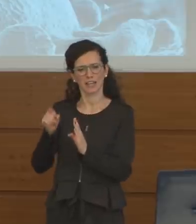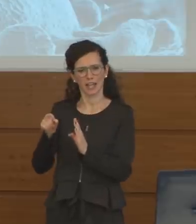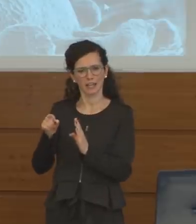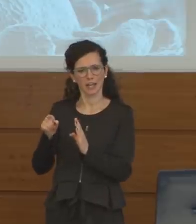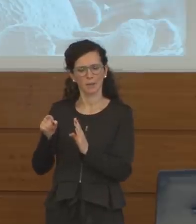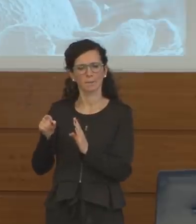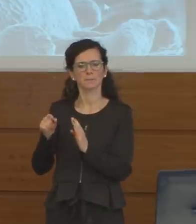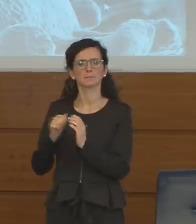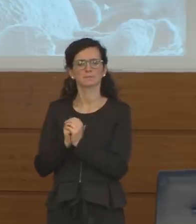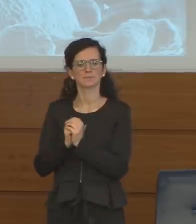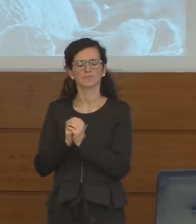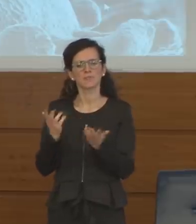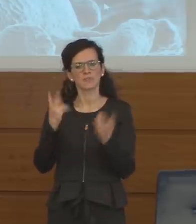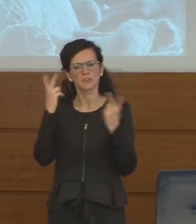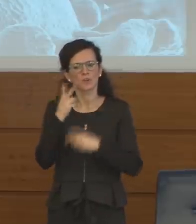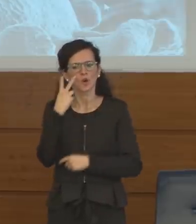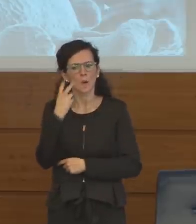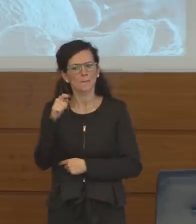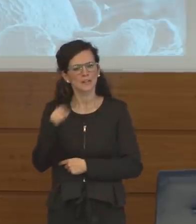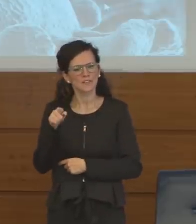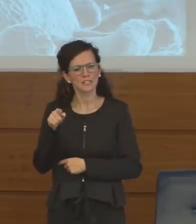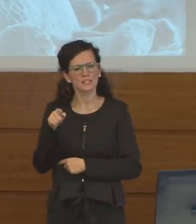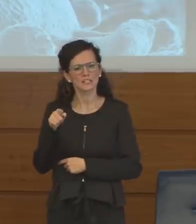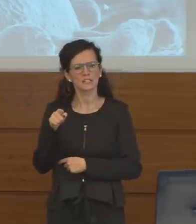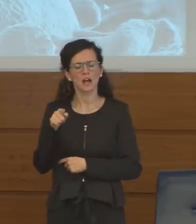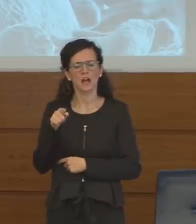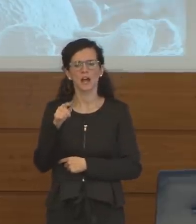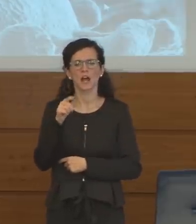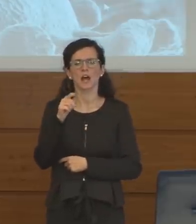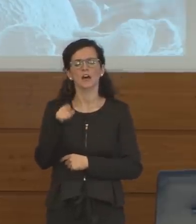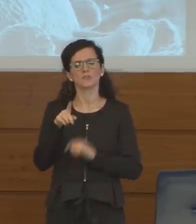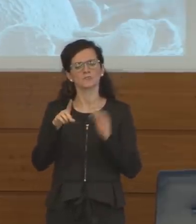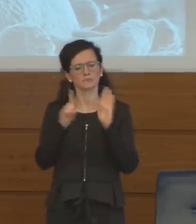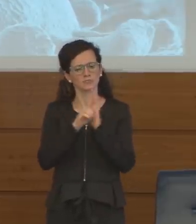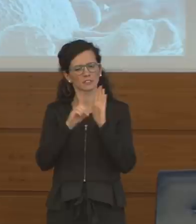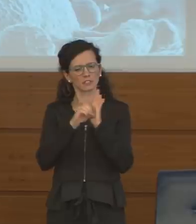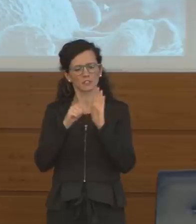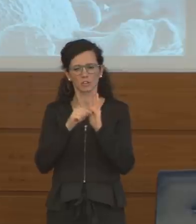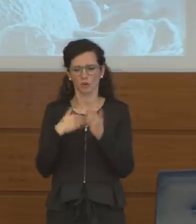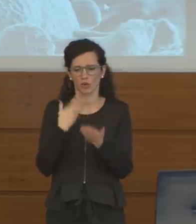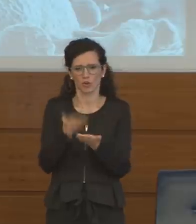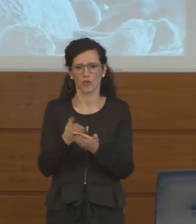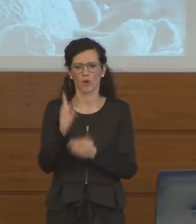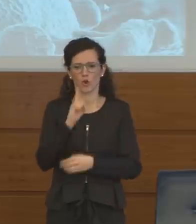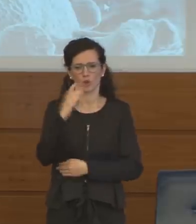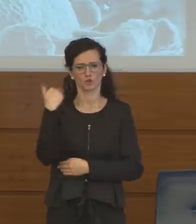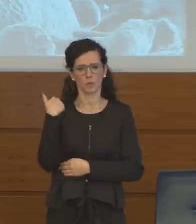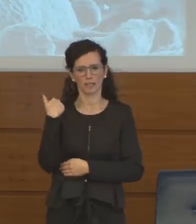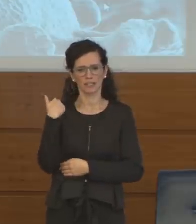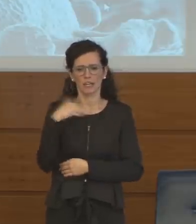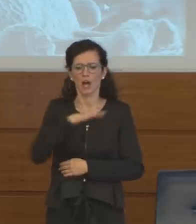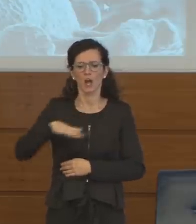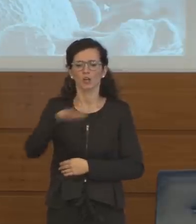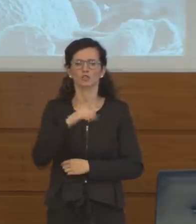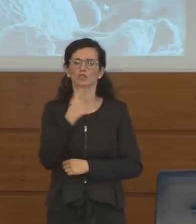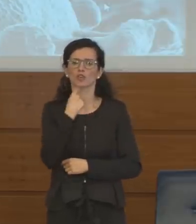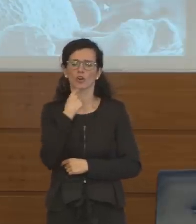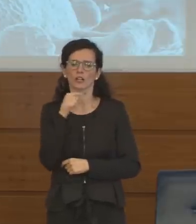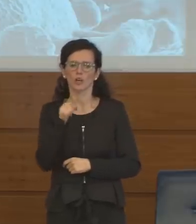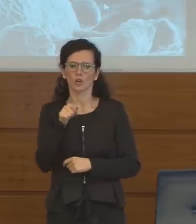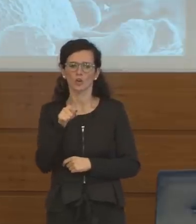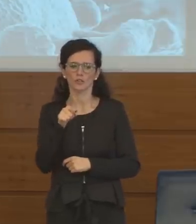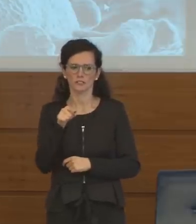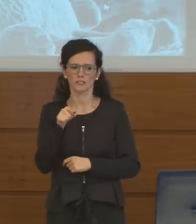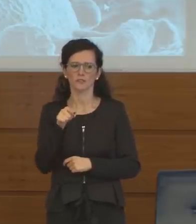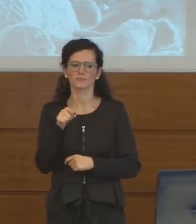attiva. È prevista dal DPCM emanato domenica per tutti quelli che sono passati nelle zone rosse, diciamo, c'è l'obbligo di denunciarsi e